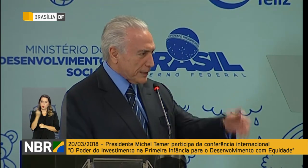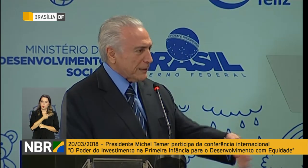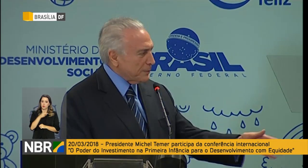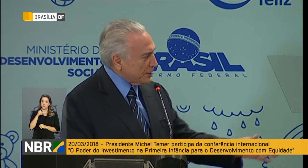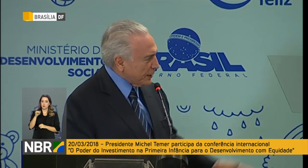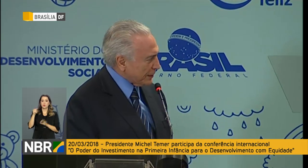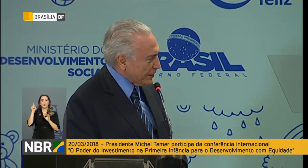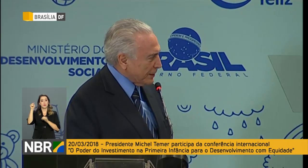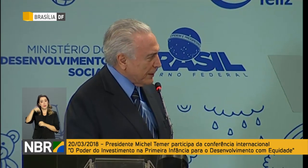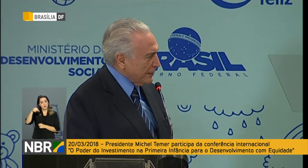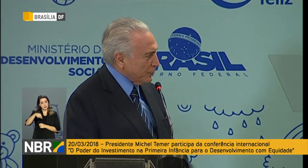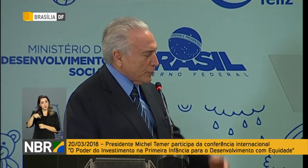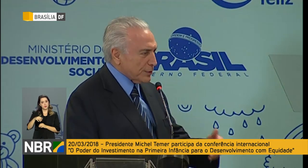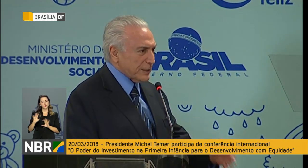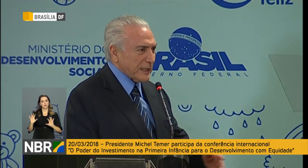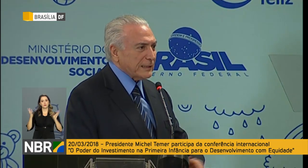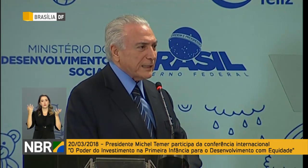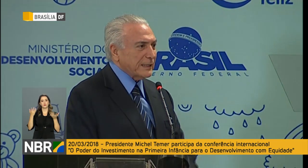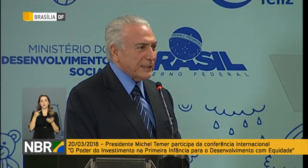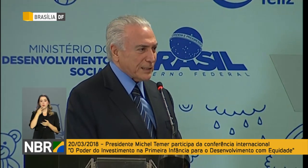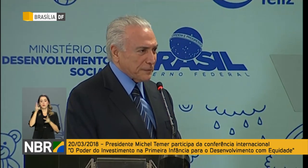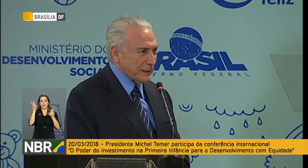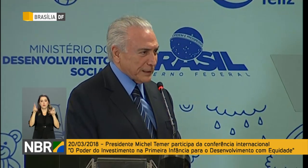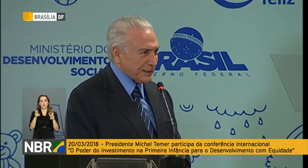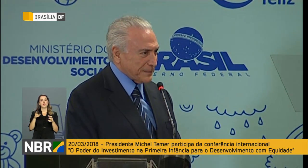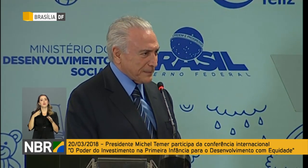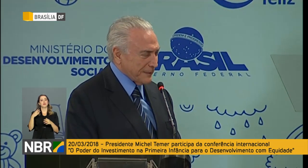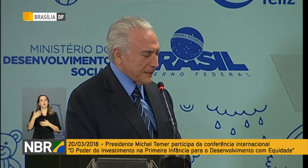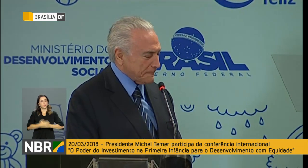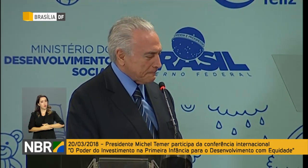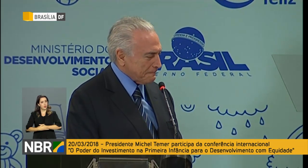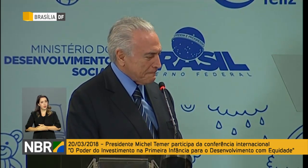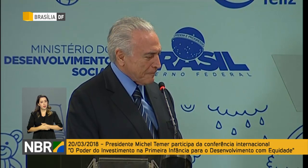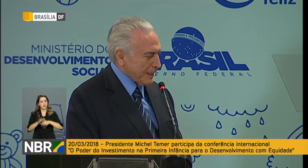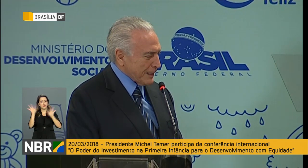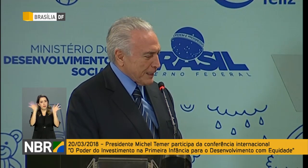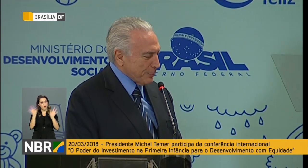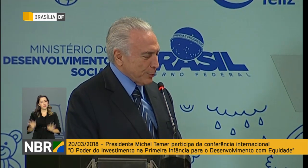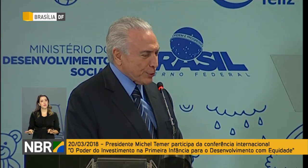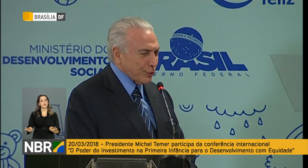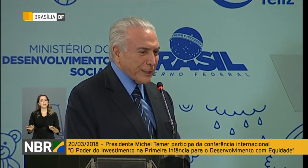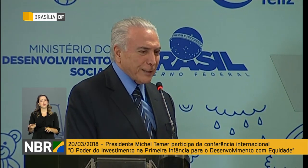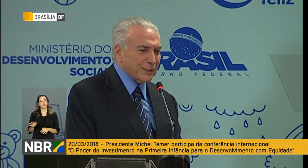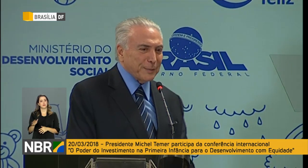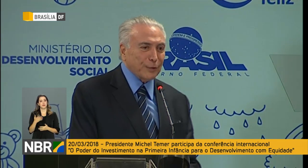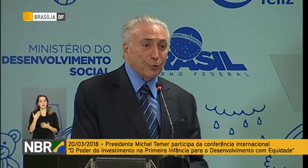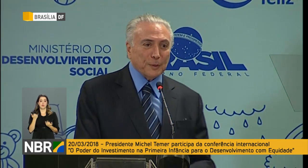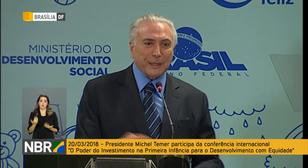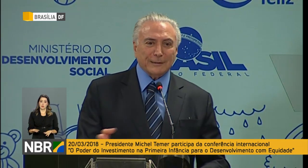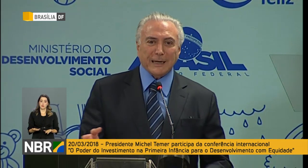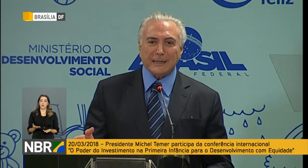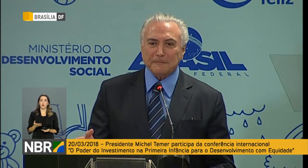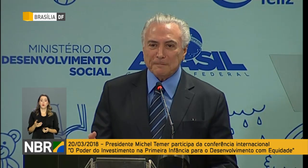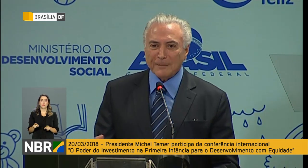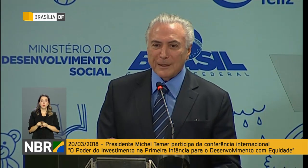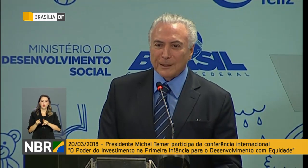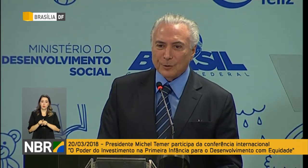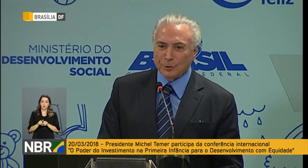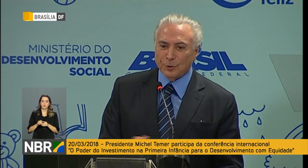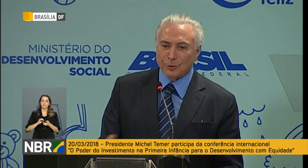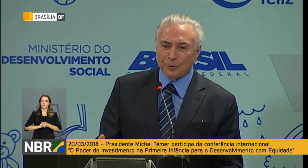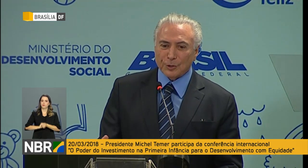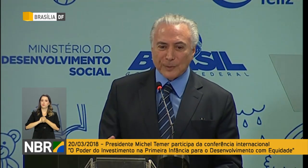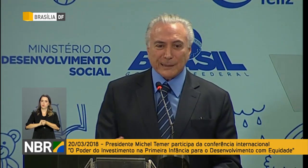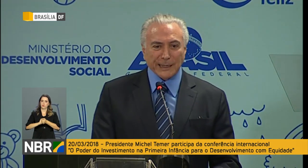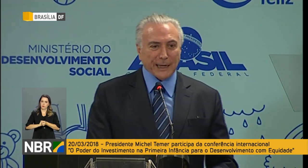dia foi exatamente este. Foi quando se trata da criança feliz, né? E por isso eu quero também cumprimentar